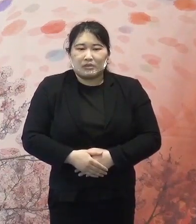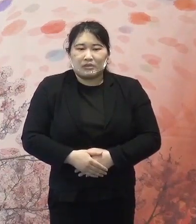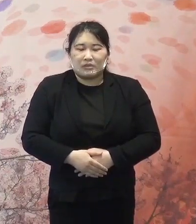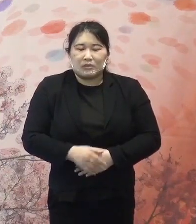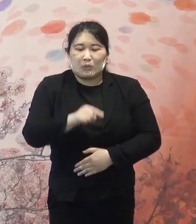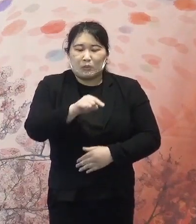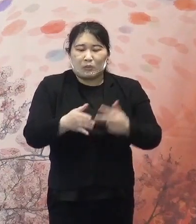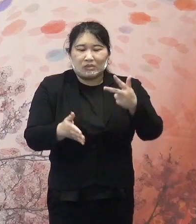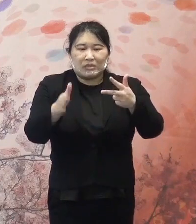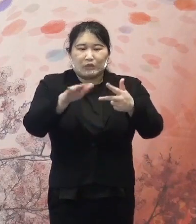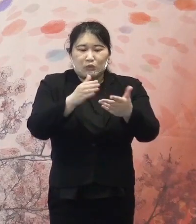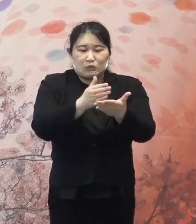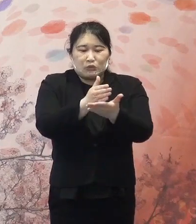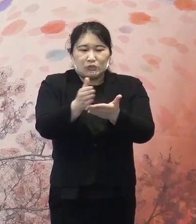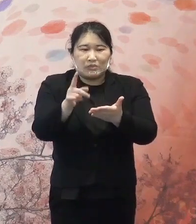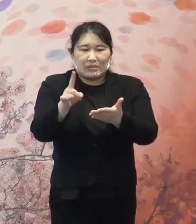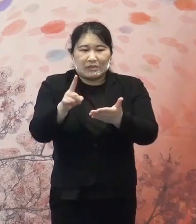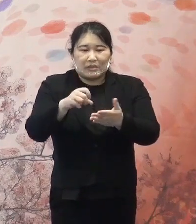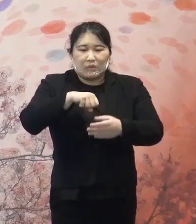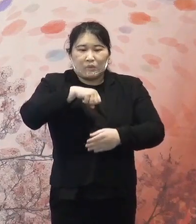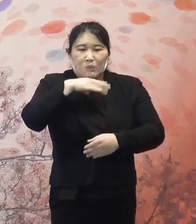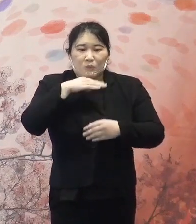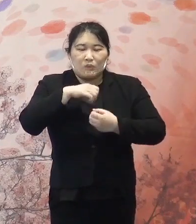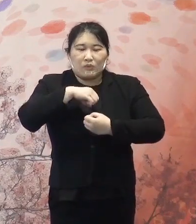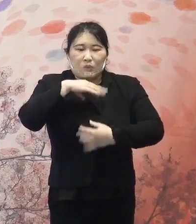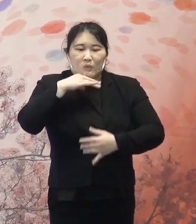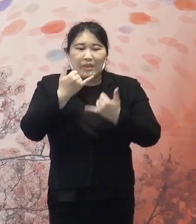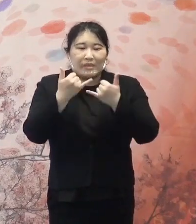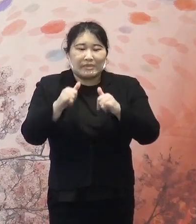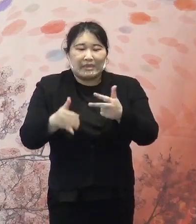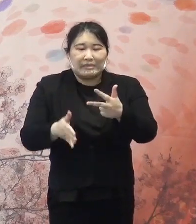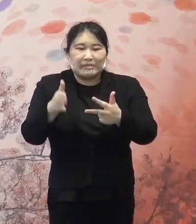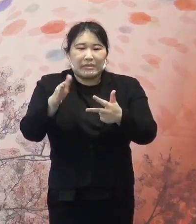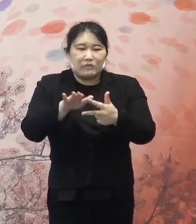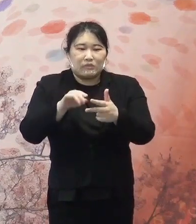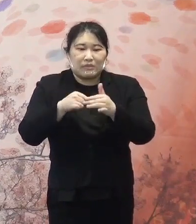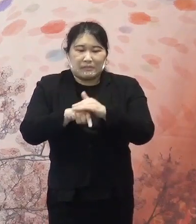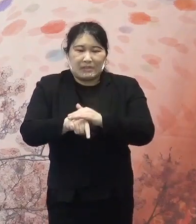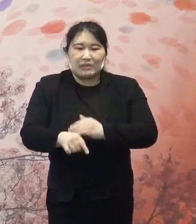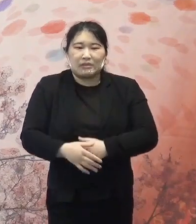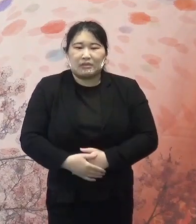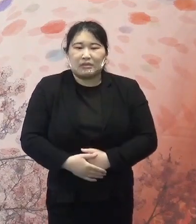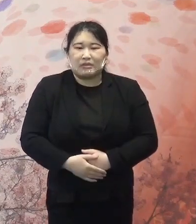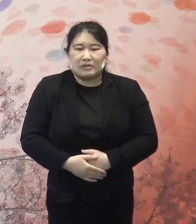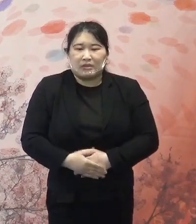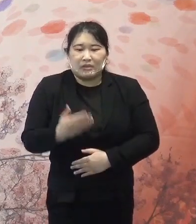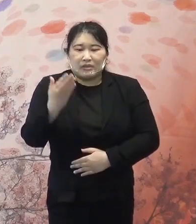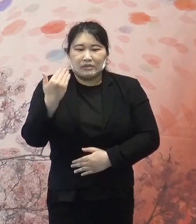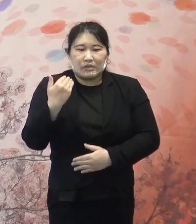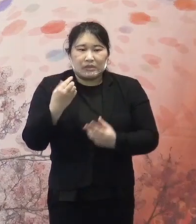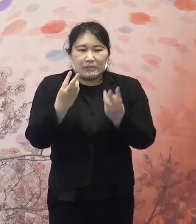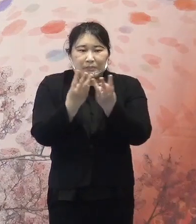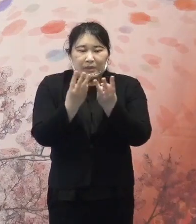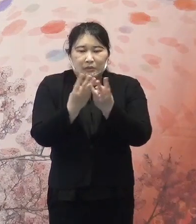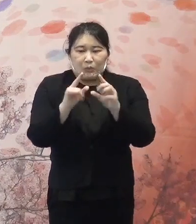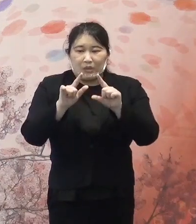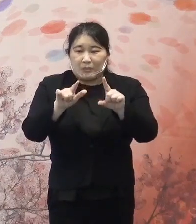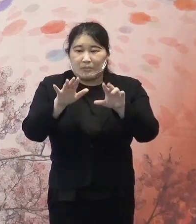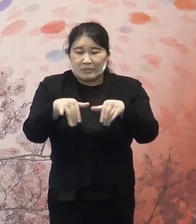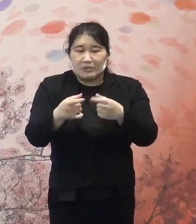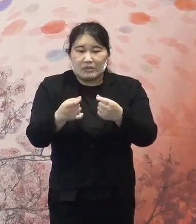こちらの施設の種別であります高齢者関係の施設、高齢者施設ということになります。先ほども何度も申し上げました通